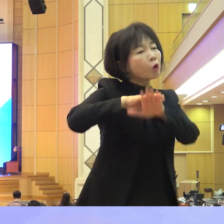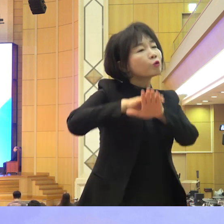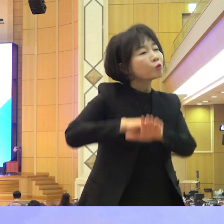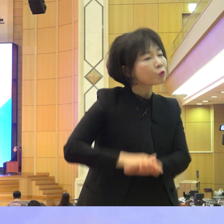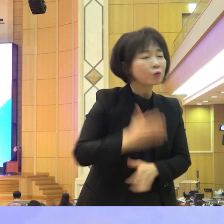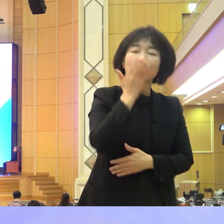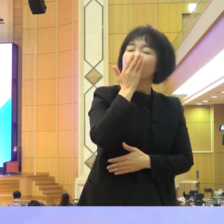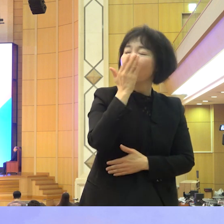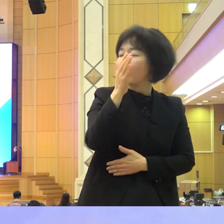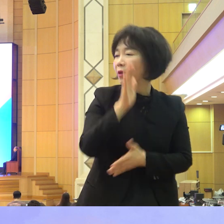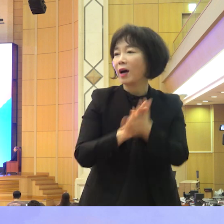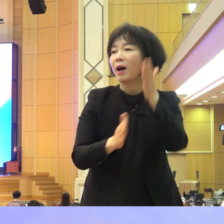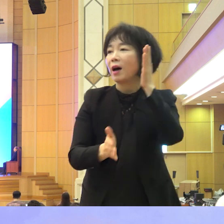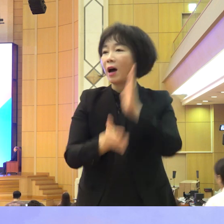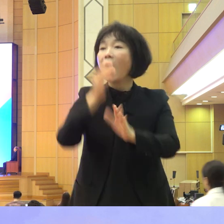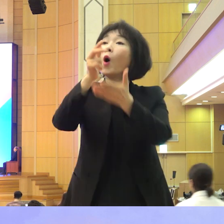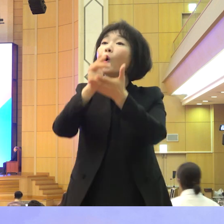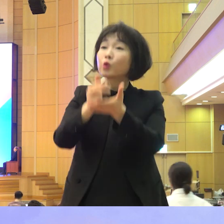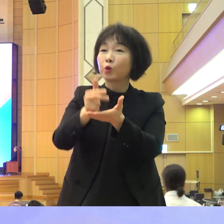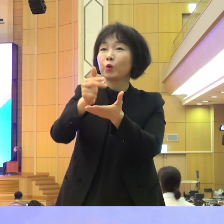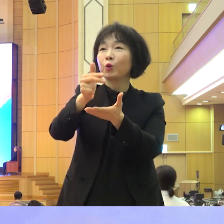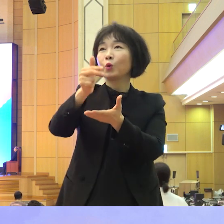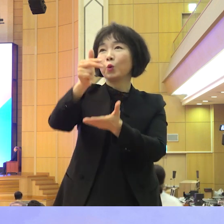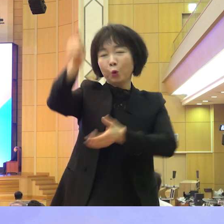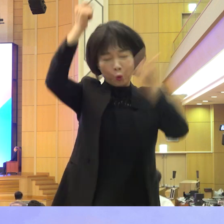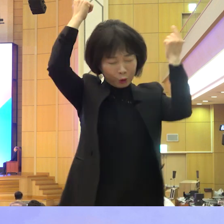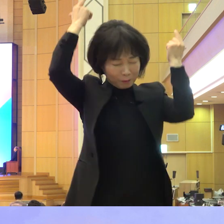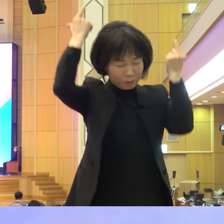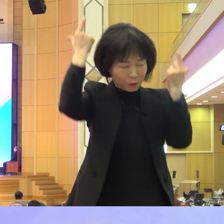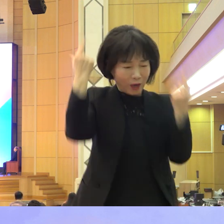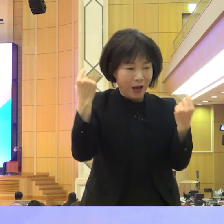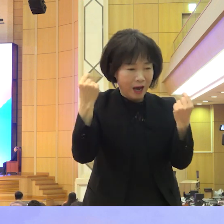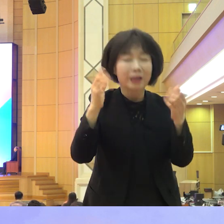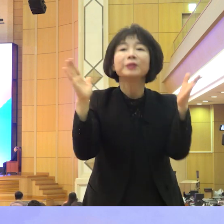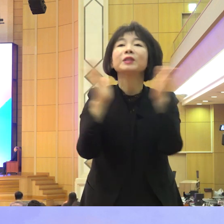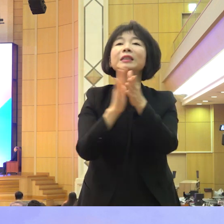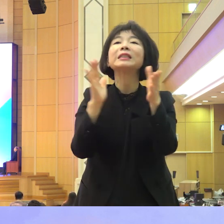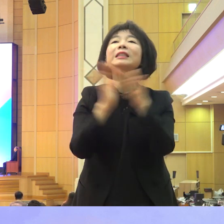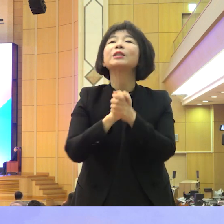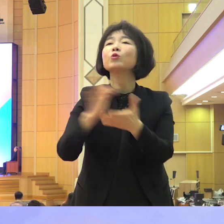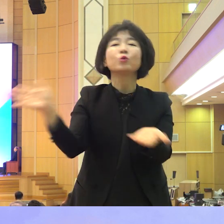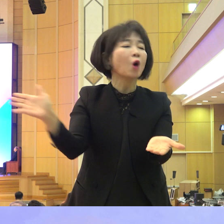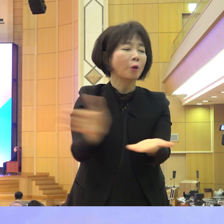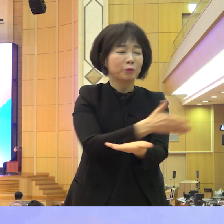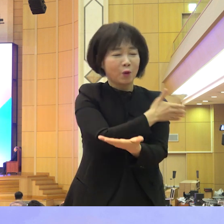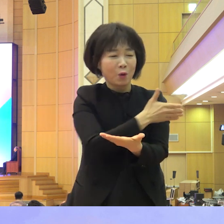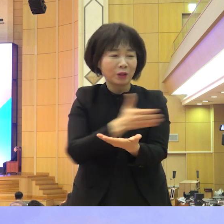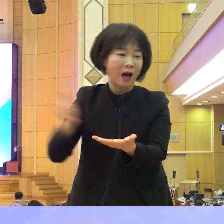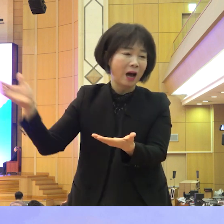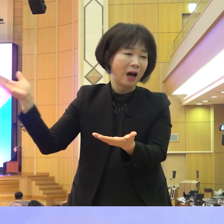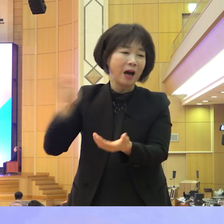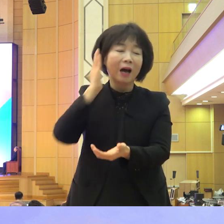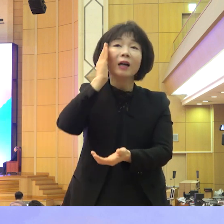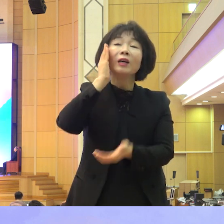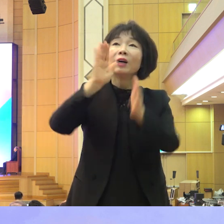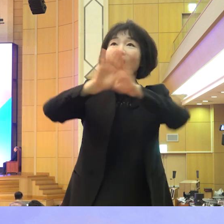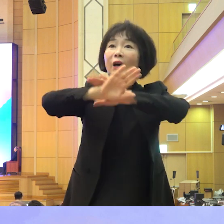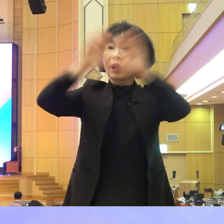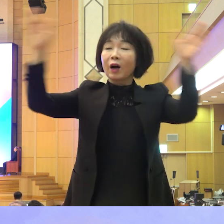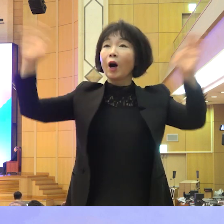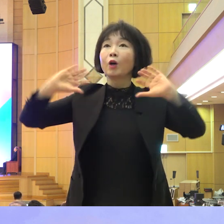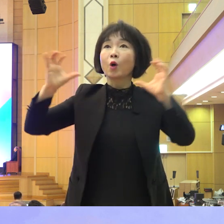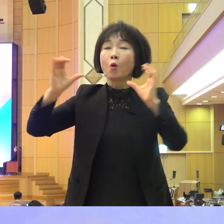수 없도다. 오 주님 같은 친구 없도다.